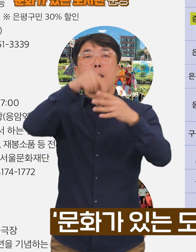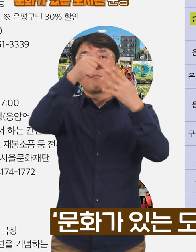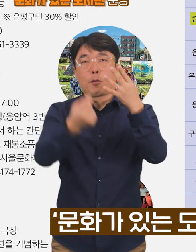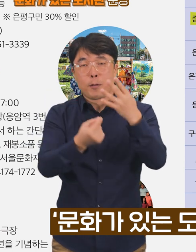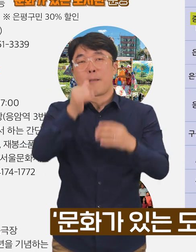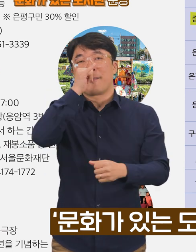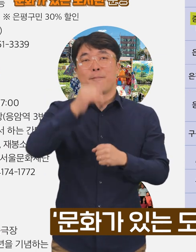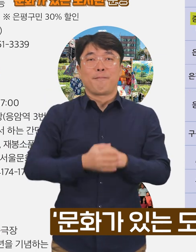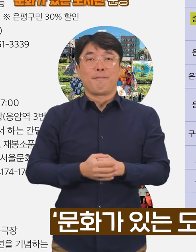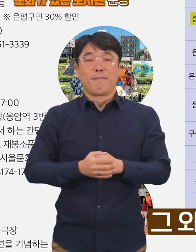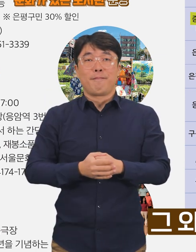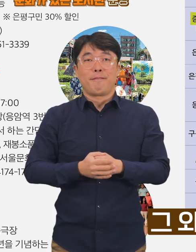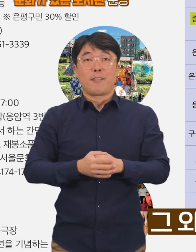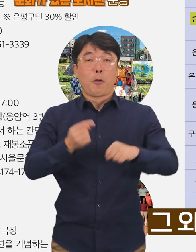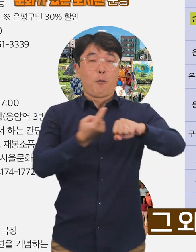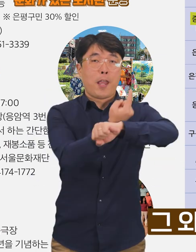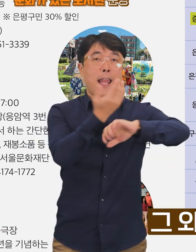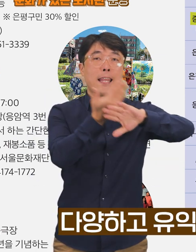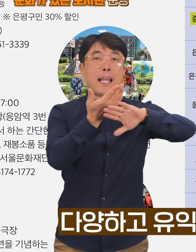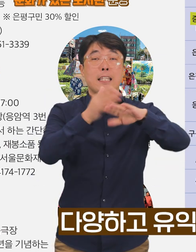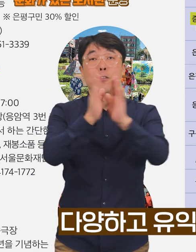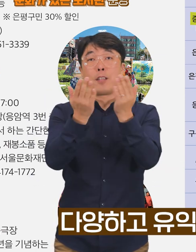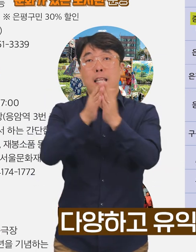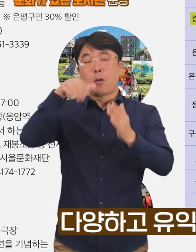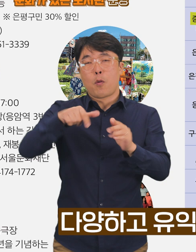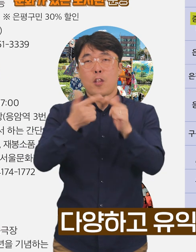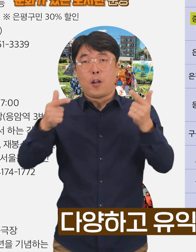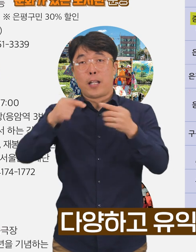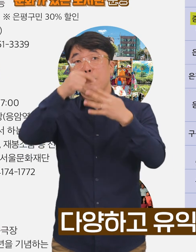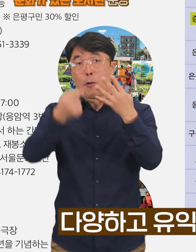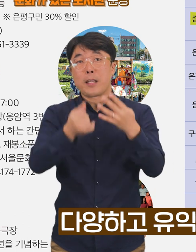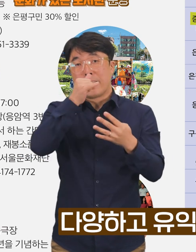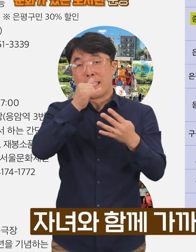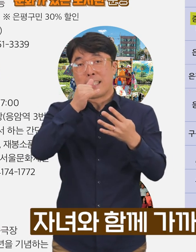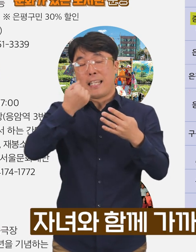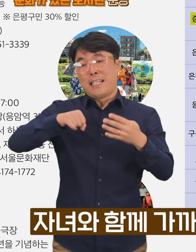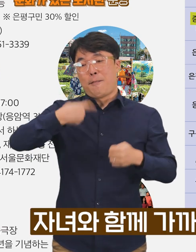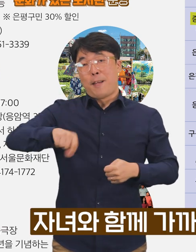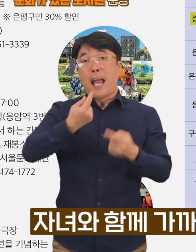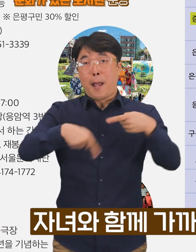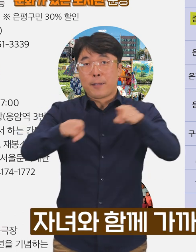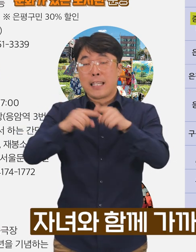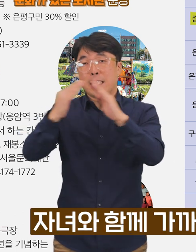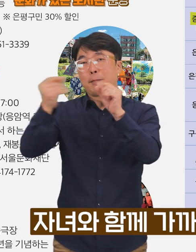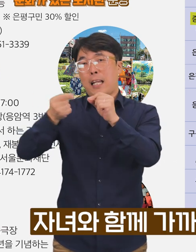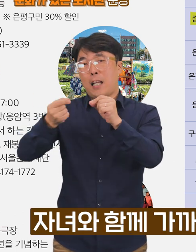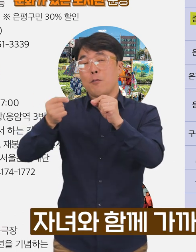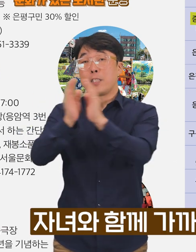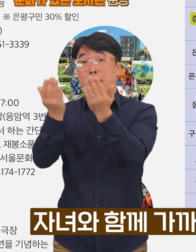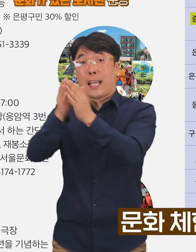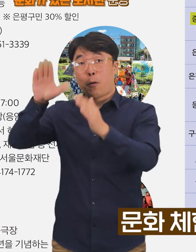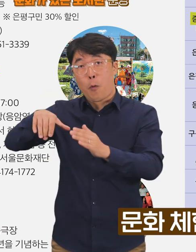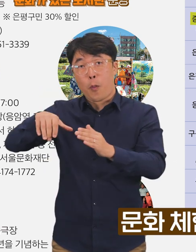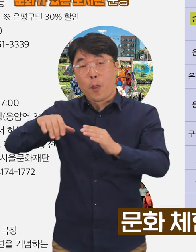행사를 개최합니다. 그 외 도서관에서도 다양하고 유익한 프로그램을 운영하니 자녀와 함께 가까운 도서관에서 책도